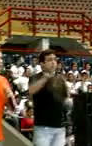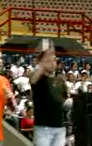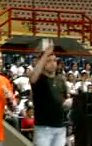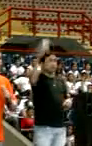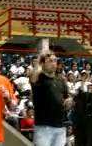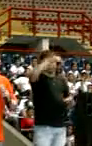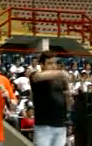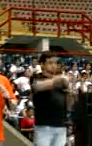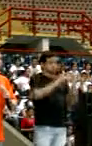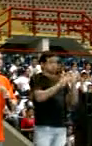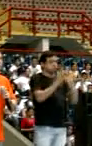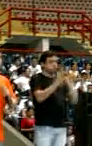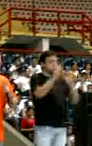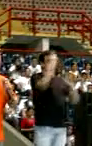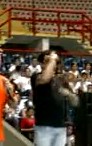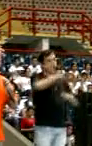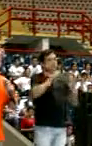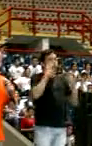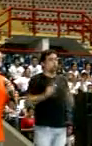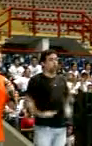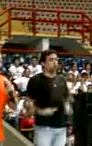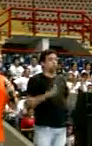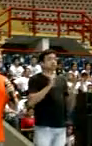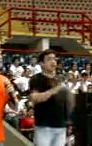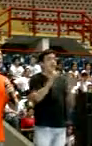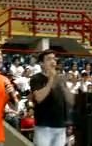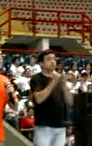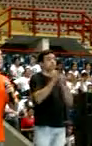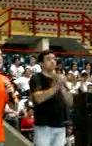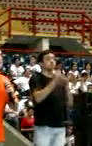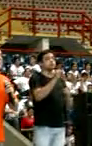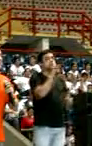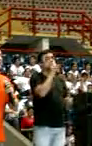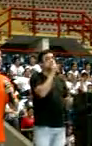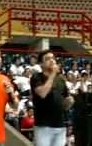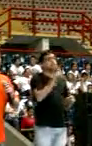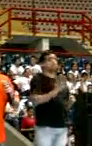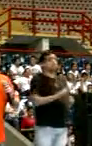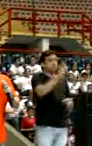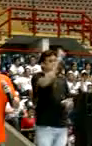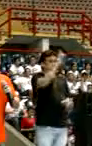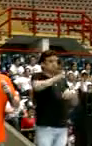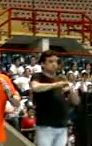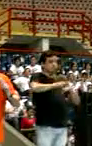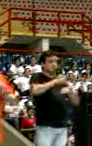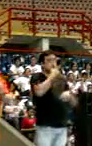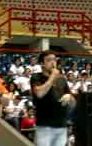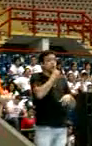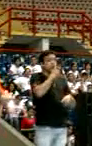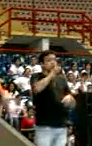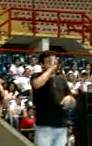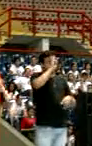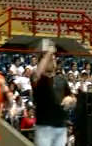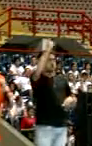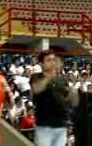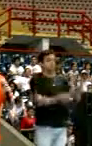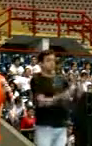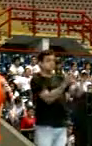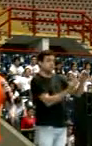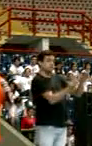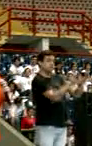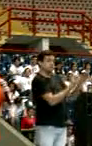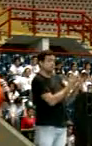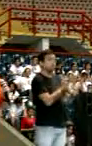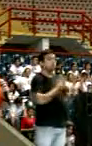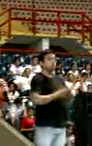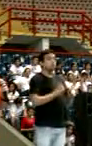como Jesus, como homem. E você é semelhante. Se tem uma coisa que Deus faz, que o homem também faz, é criar. Só